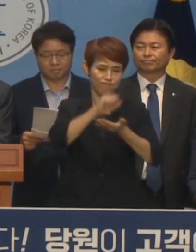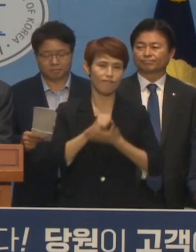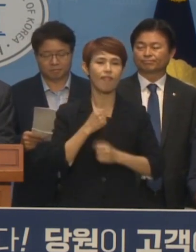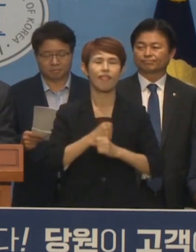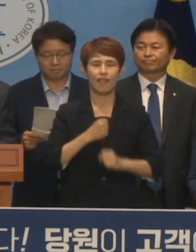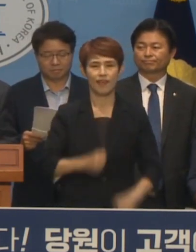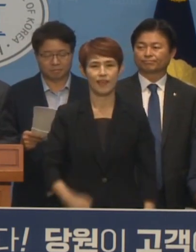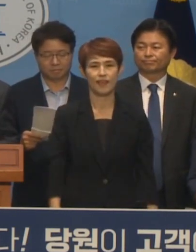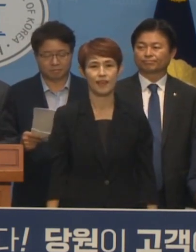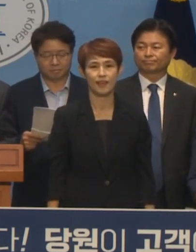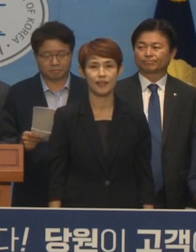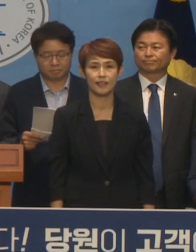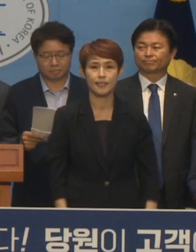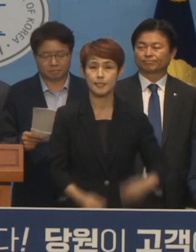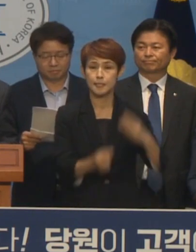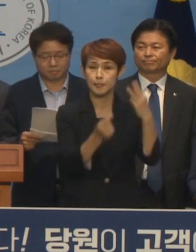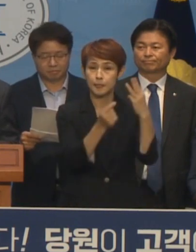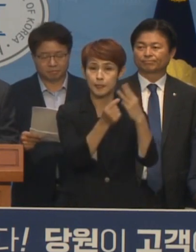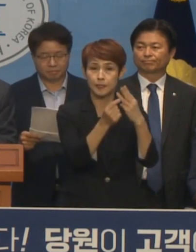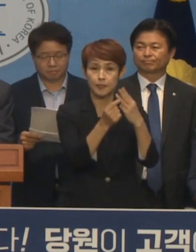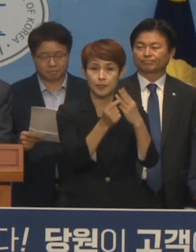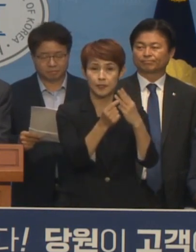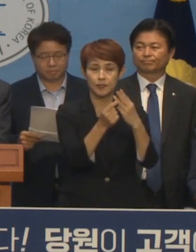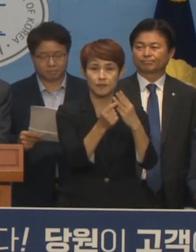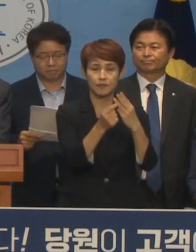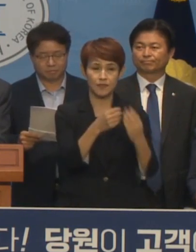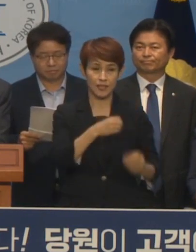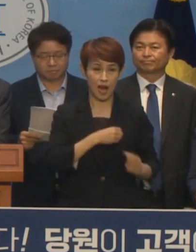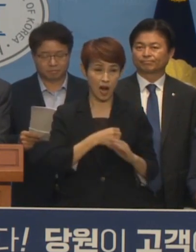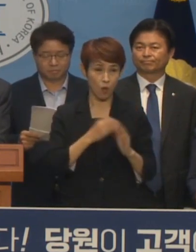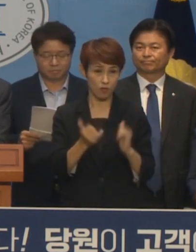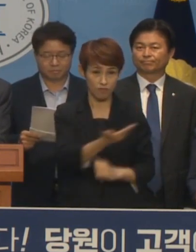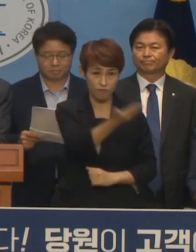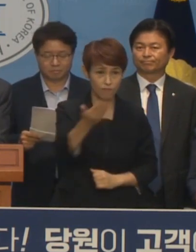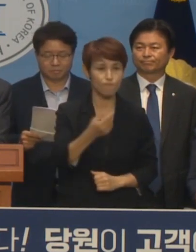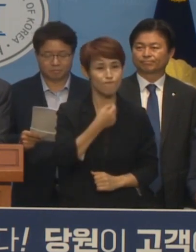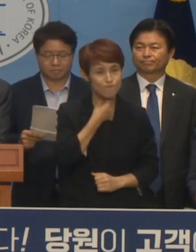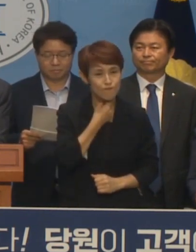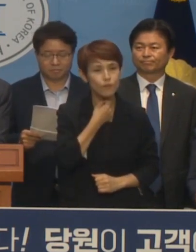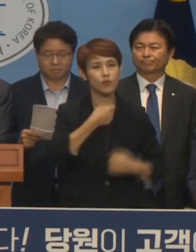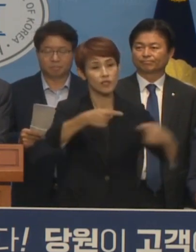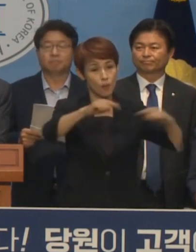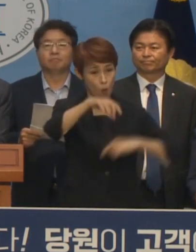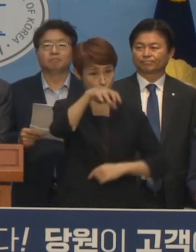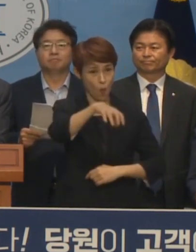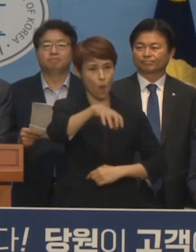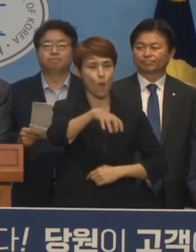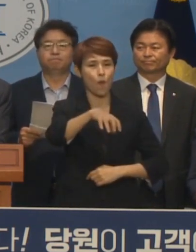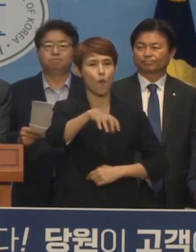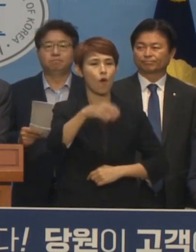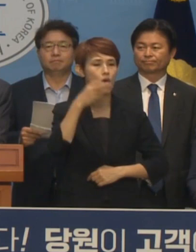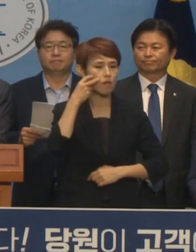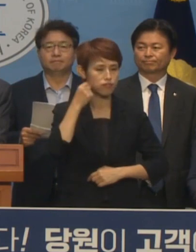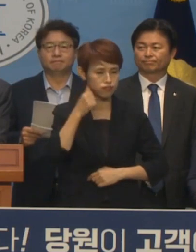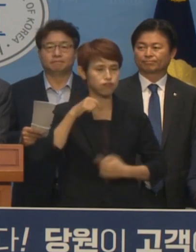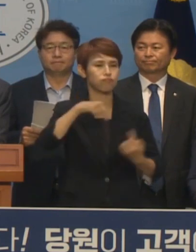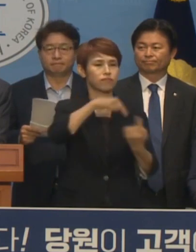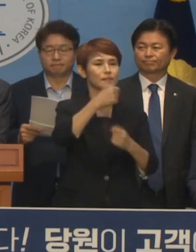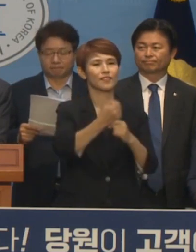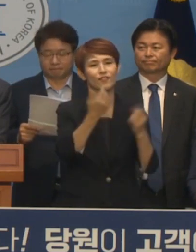반영하겠습니다. 셋째, 당원들의 배움터와 참여 공간을